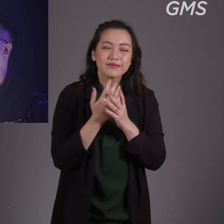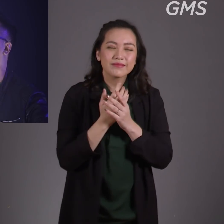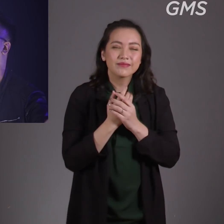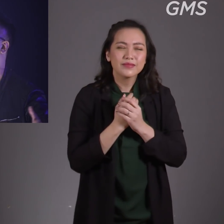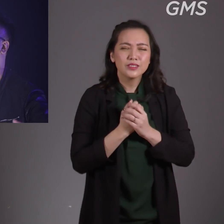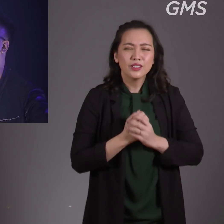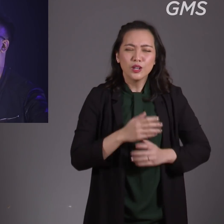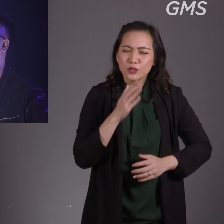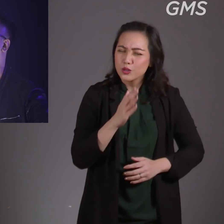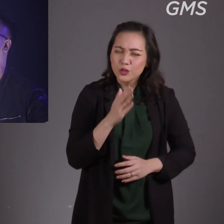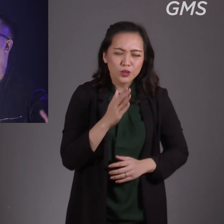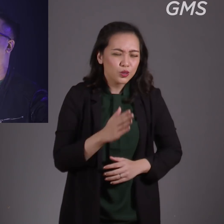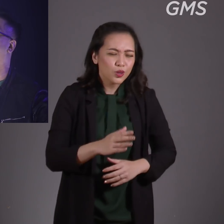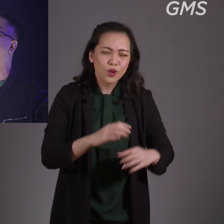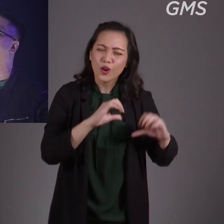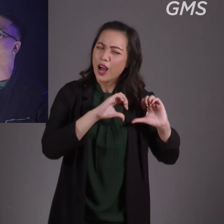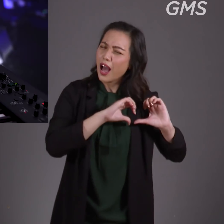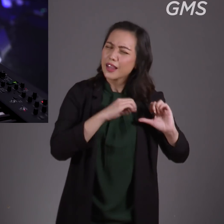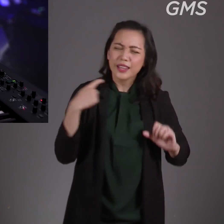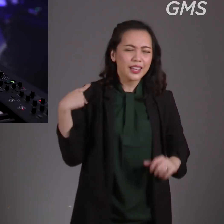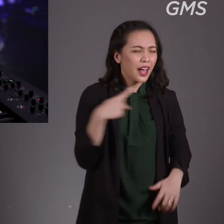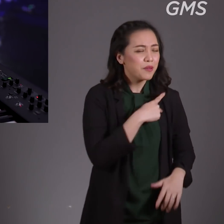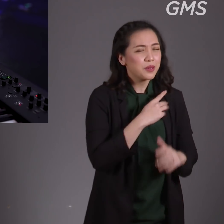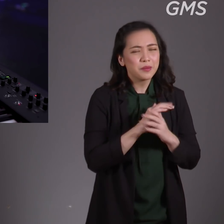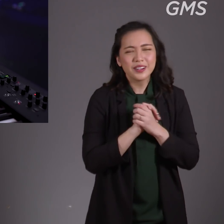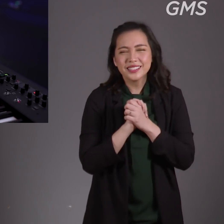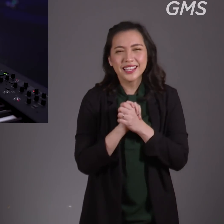hati kami percaya.